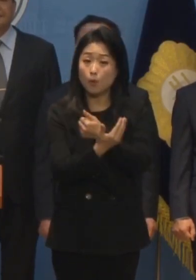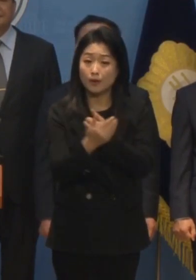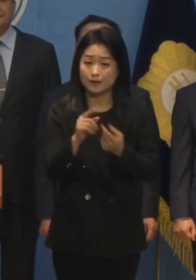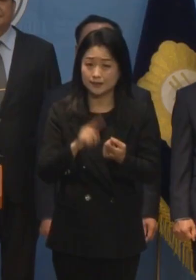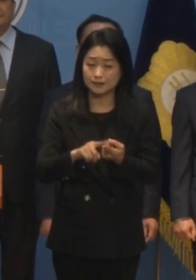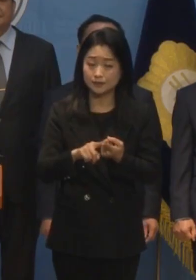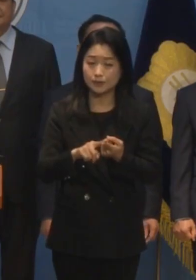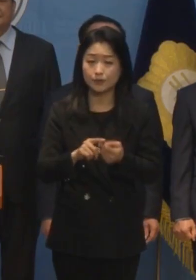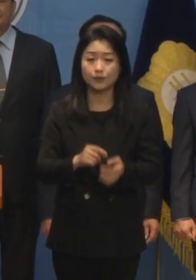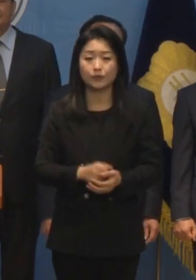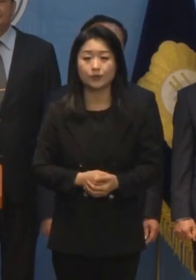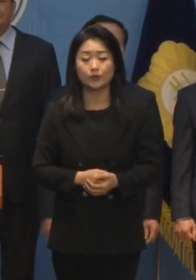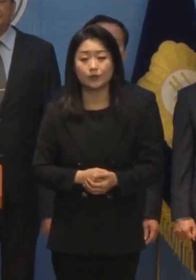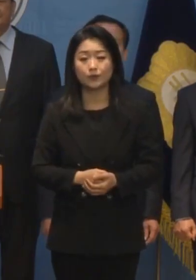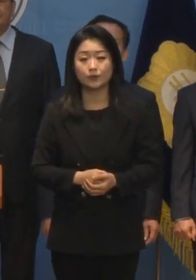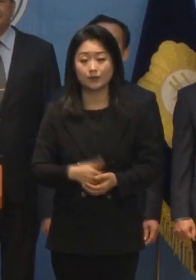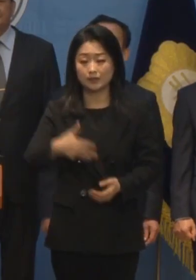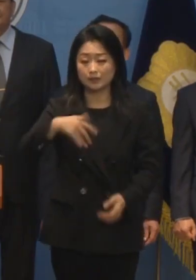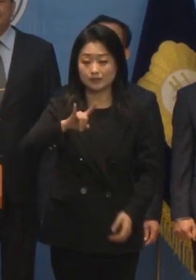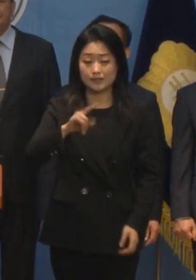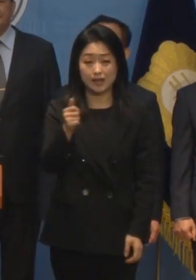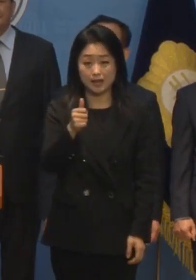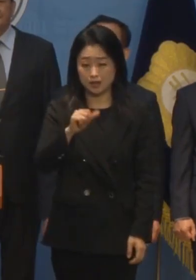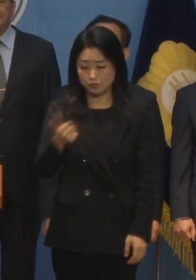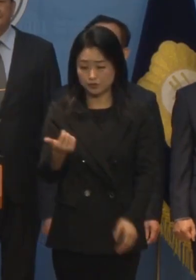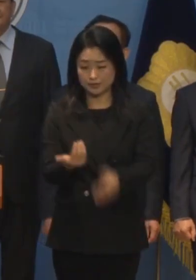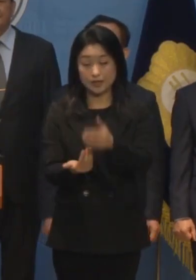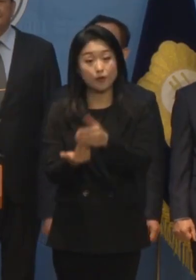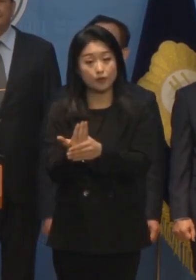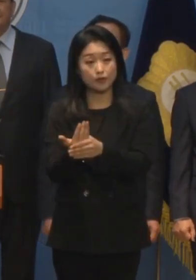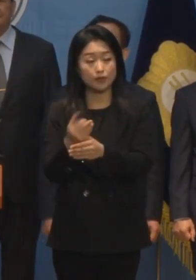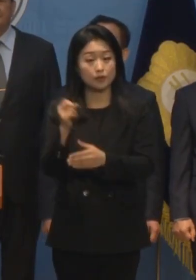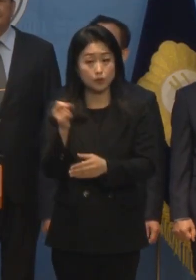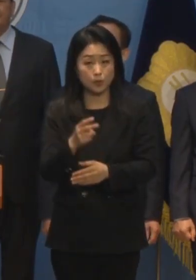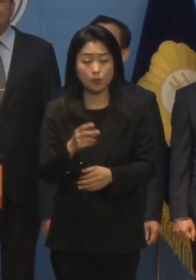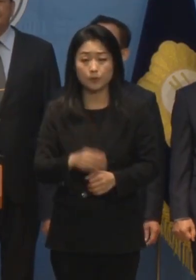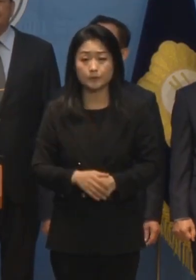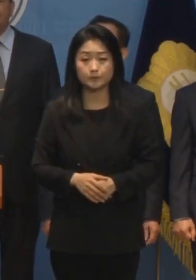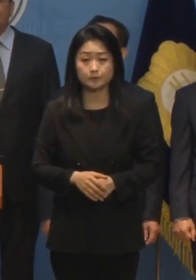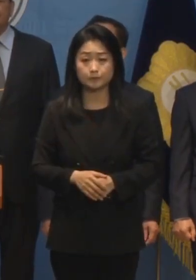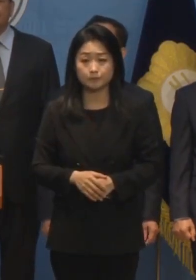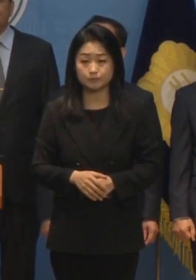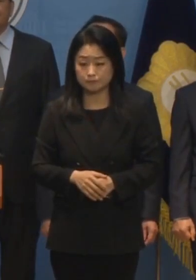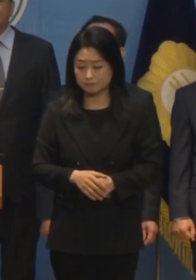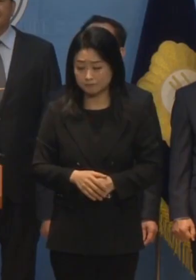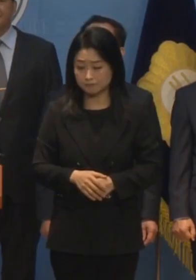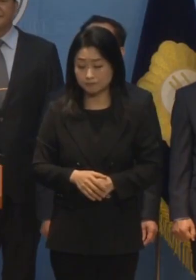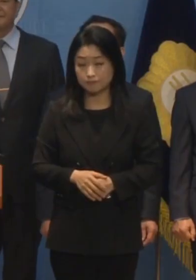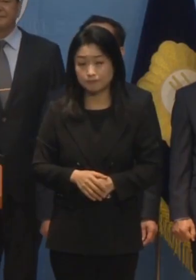면에서도 최혜병 순직 사건이라든지 이런 것에 대해서 전혀